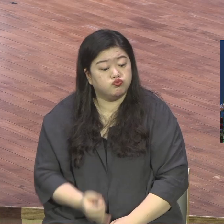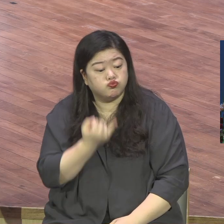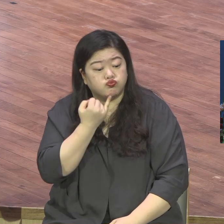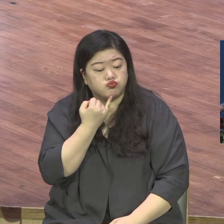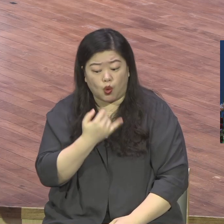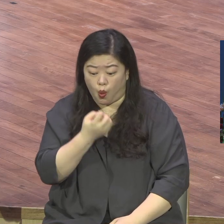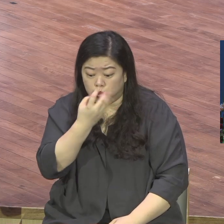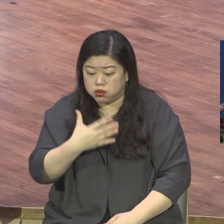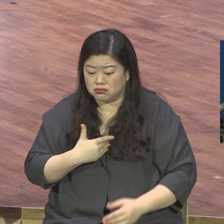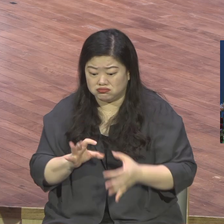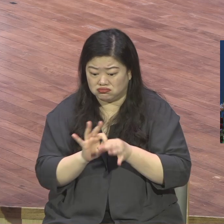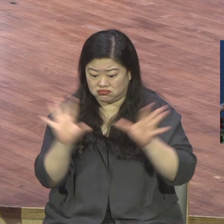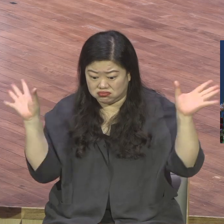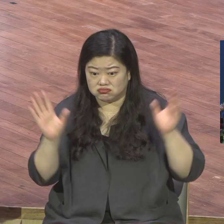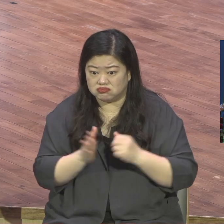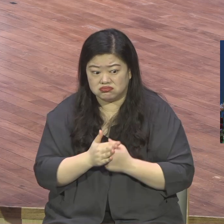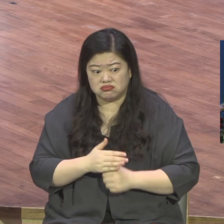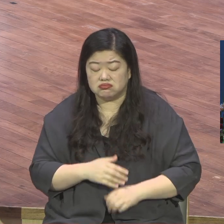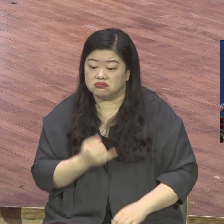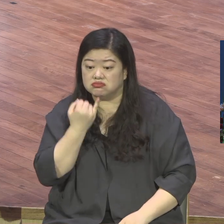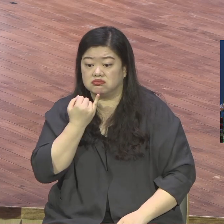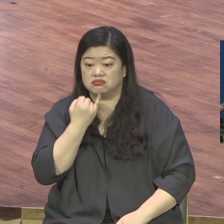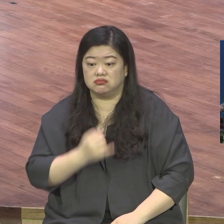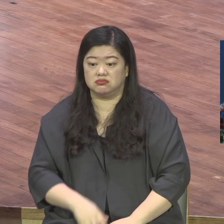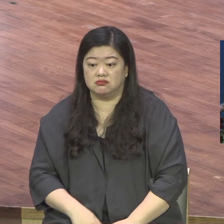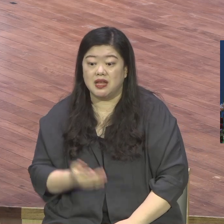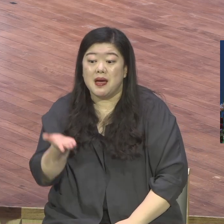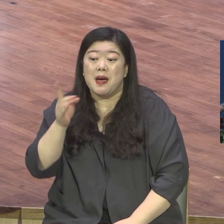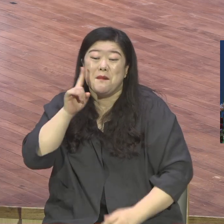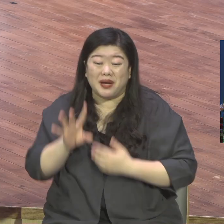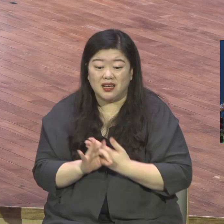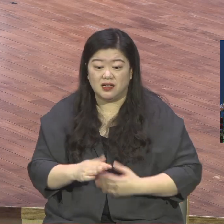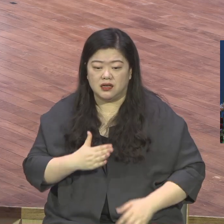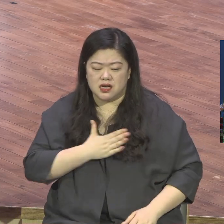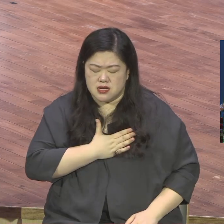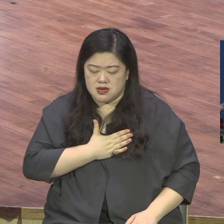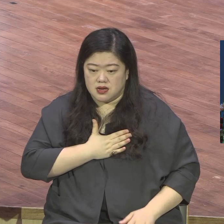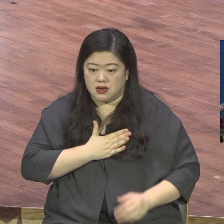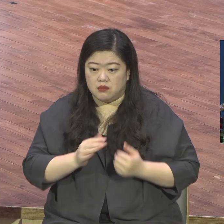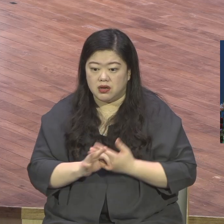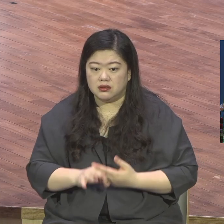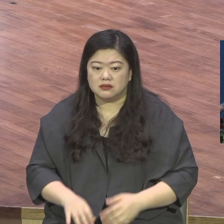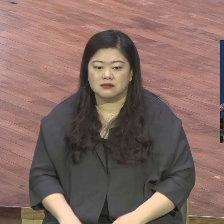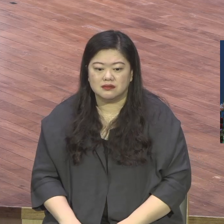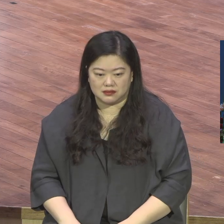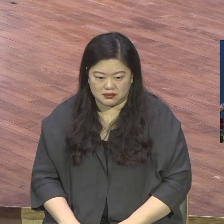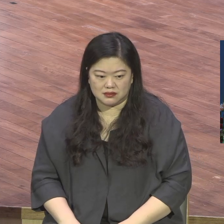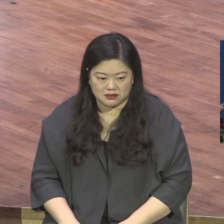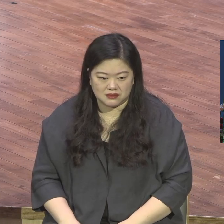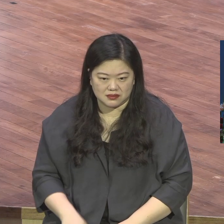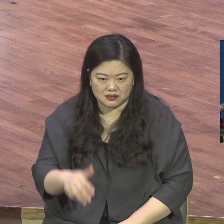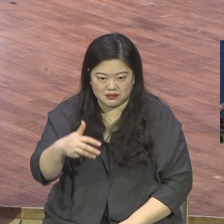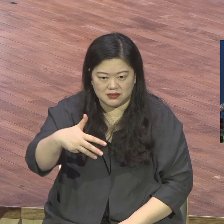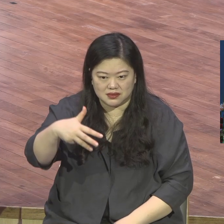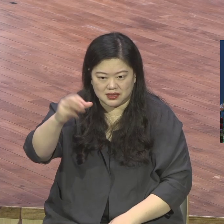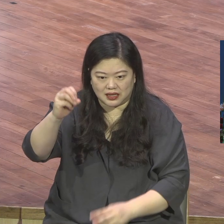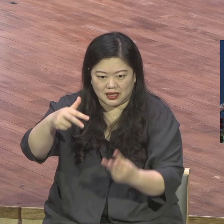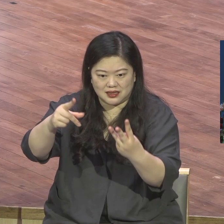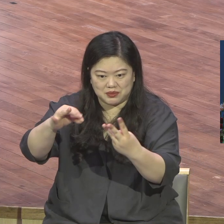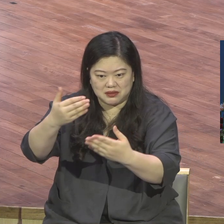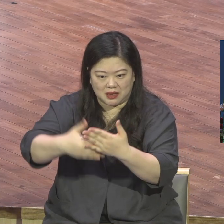여러분 내가 제일 기분 나쁘다 그게 여러분의 딱 창세기 3장이에요. 진단 간단합니다.